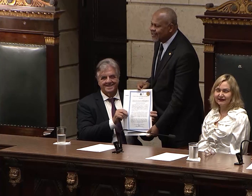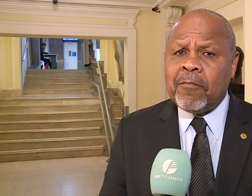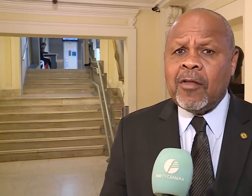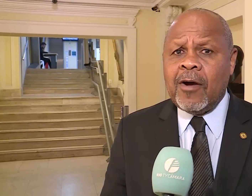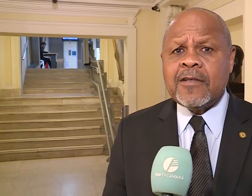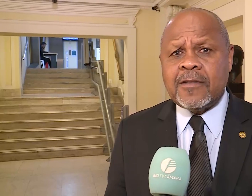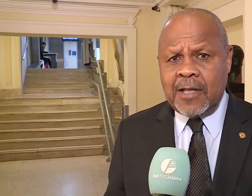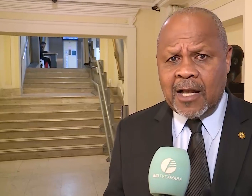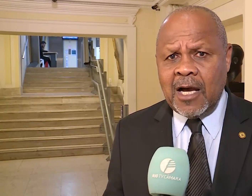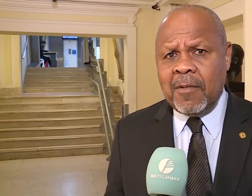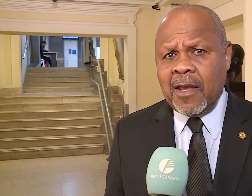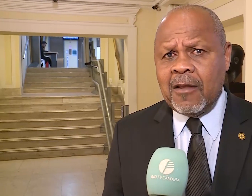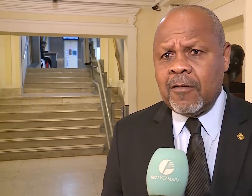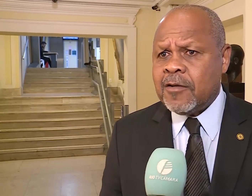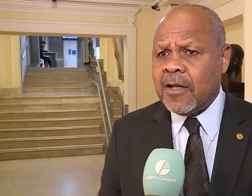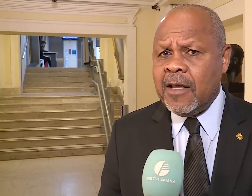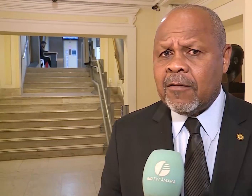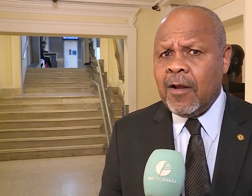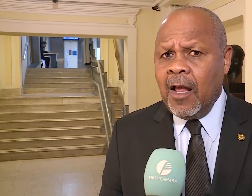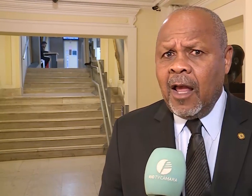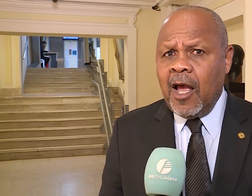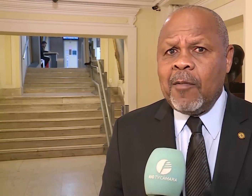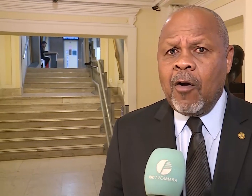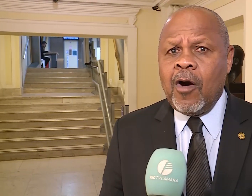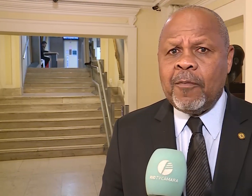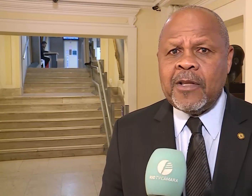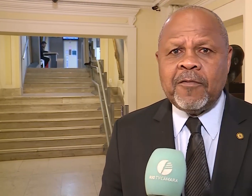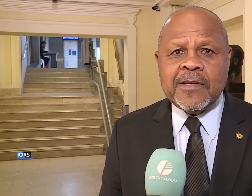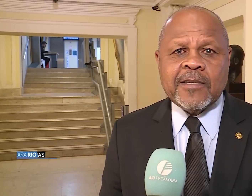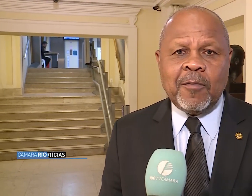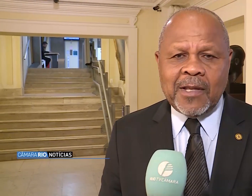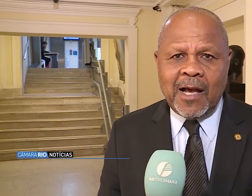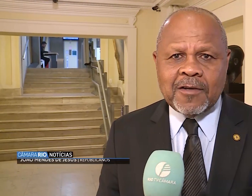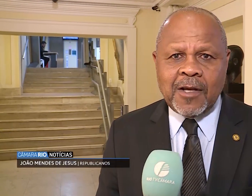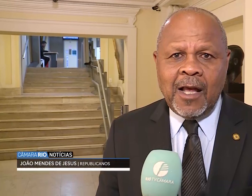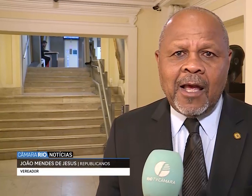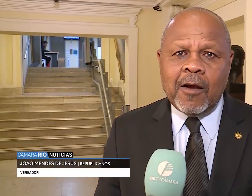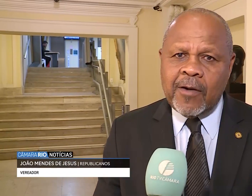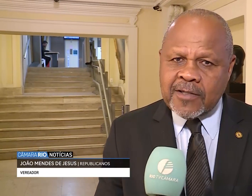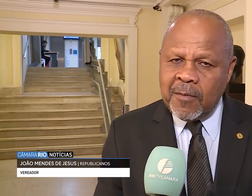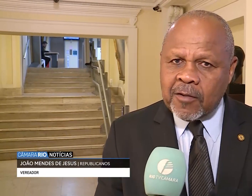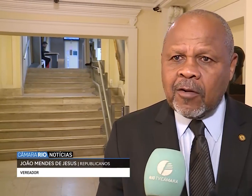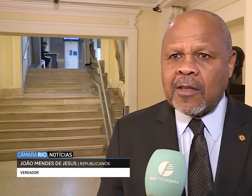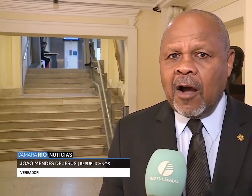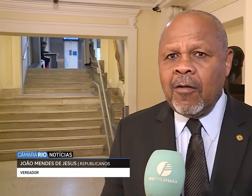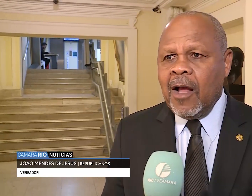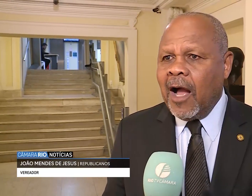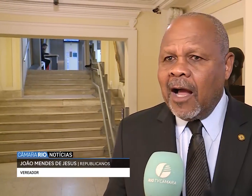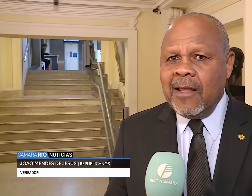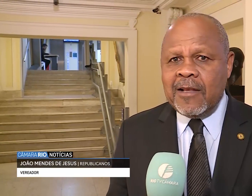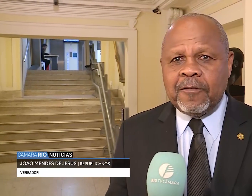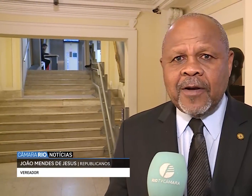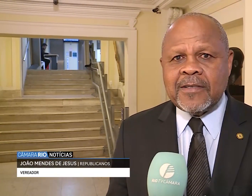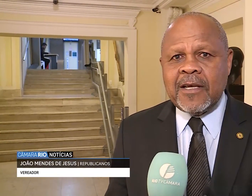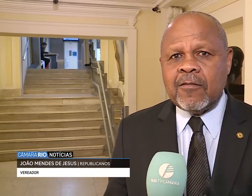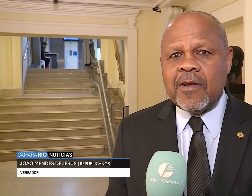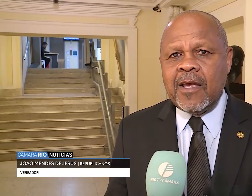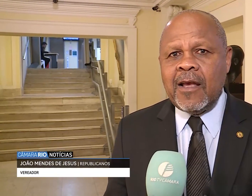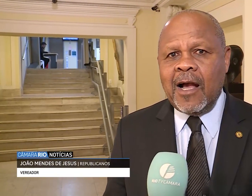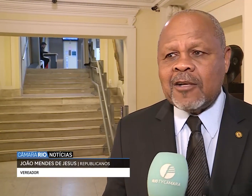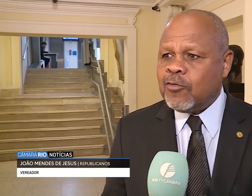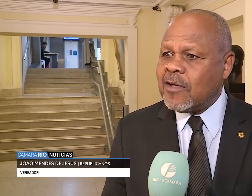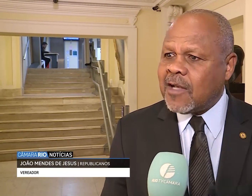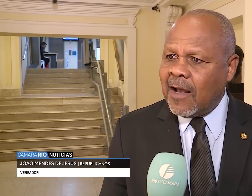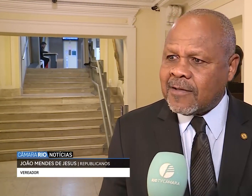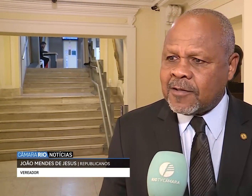Jesus. Para nós da Câmara aqui do Rio de Janeiro é uma honra poder fazer essa homenagem, reconhecimento total, além de fazer com